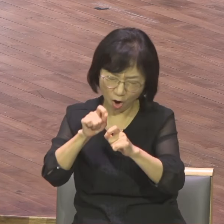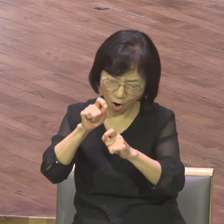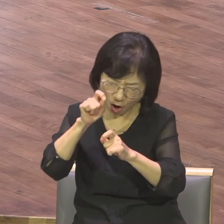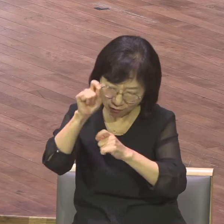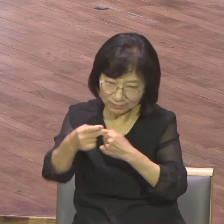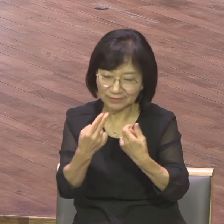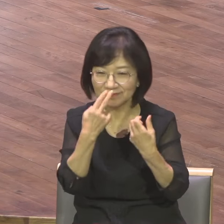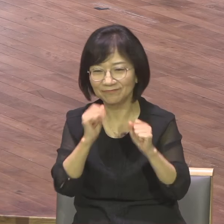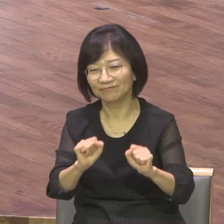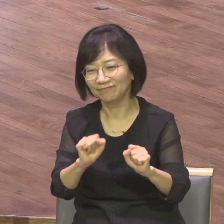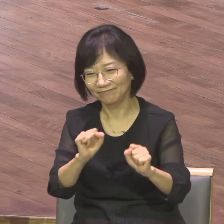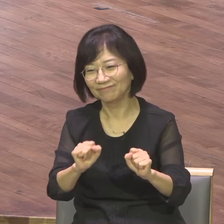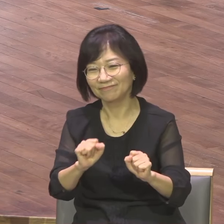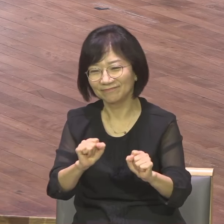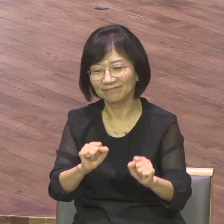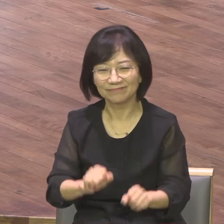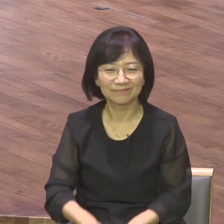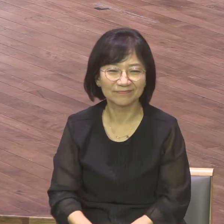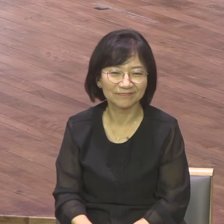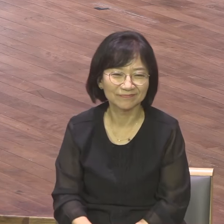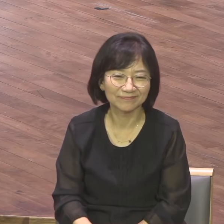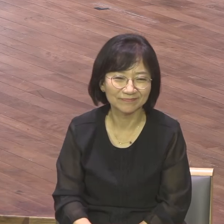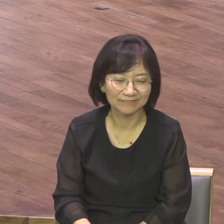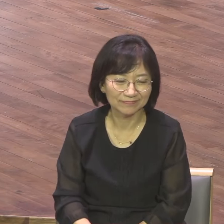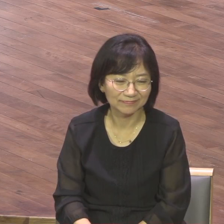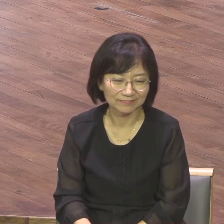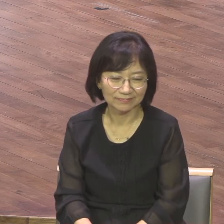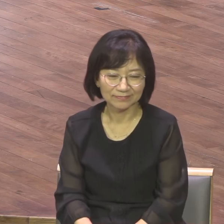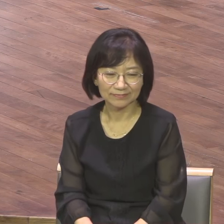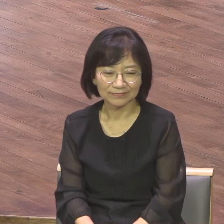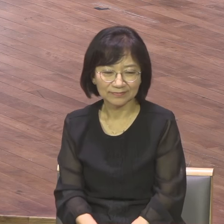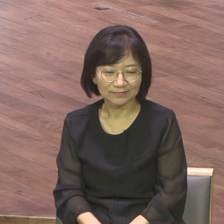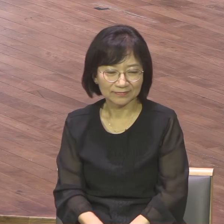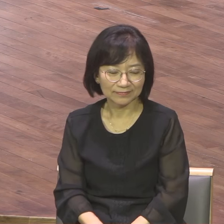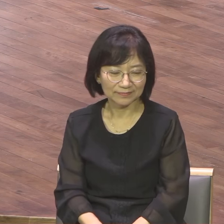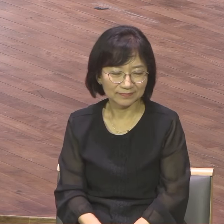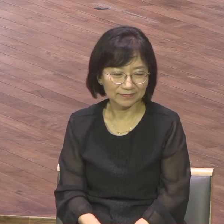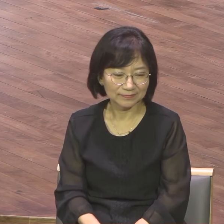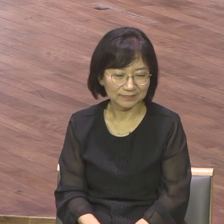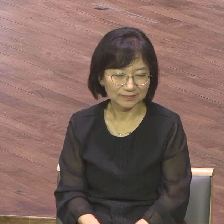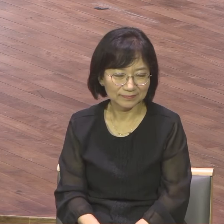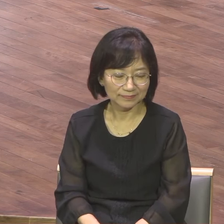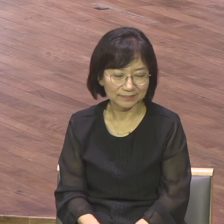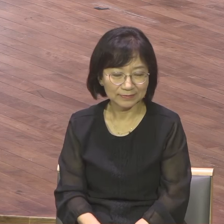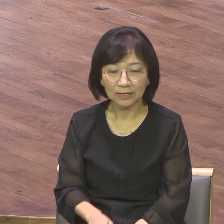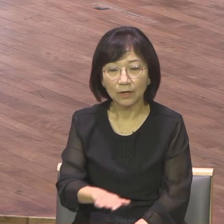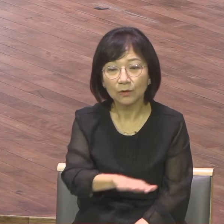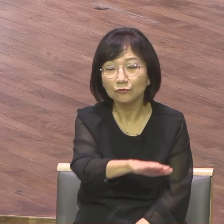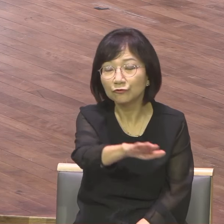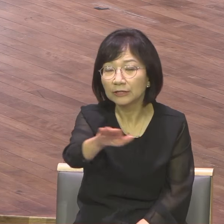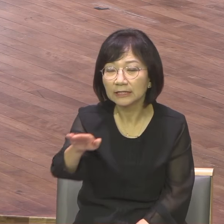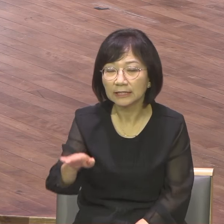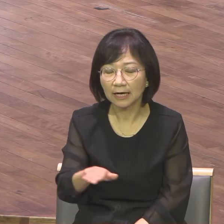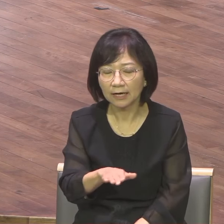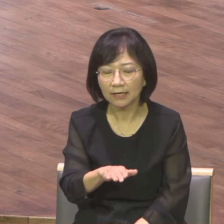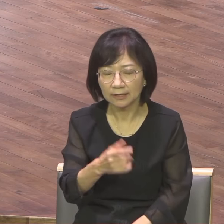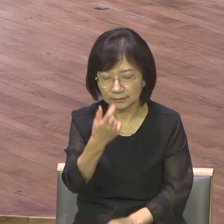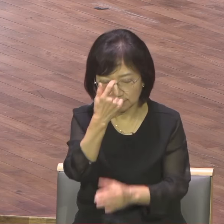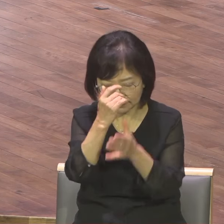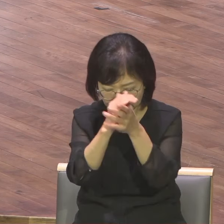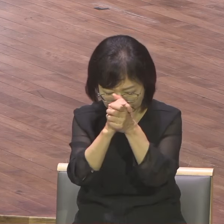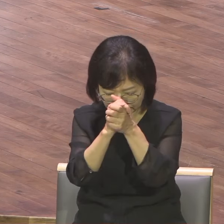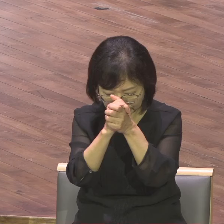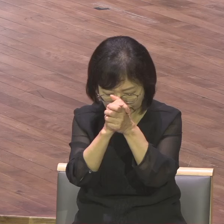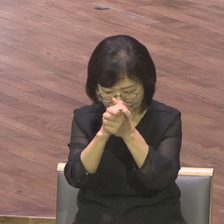남아요. 영원해요, 영원. 우리는 없어지는 게 아니에요. 우리의 기도, 우리의